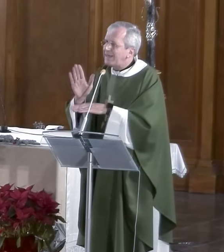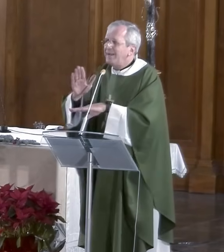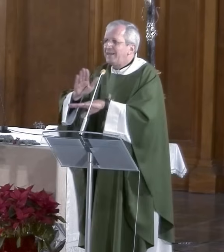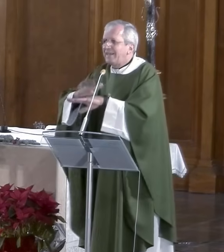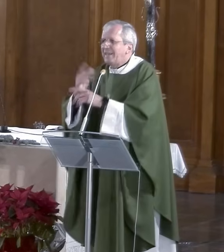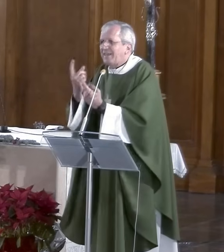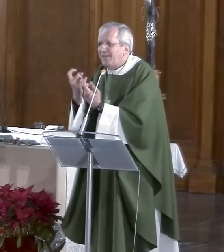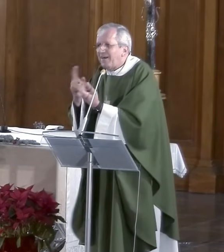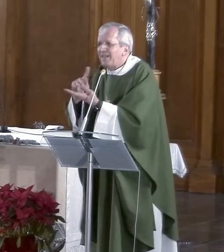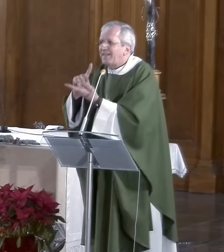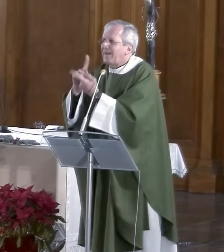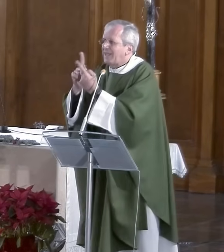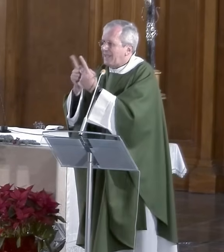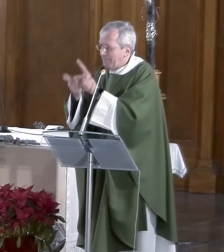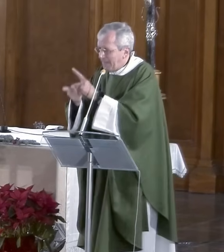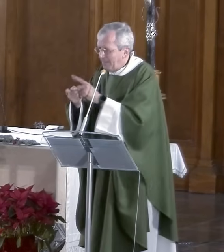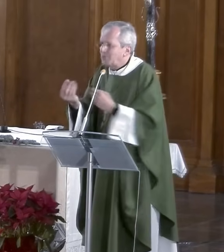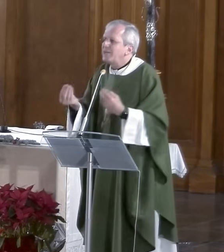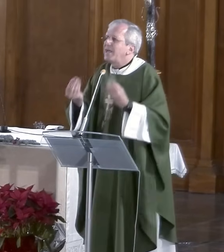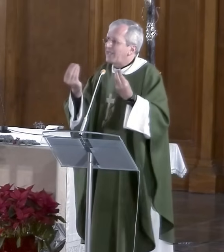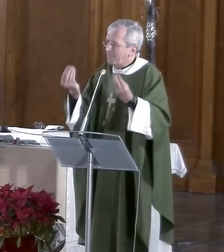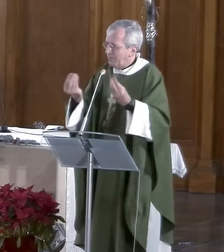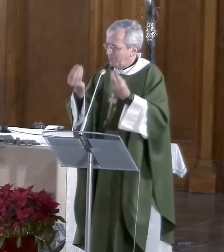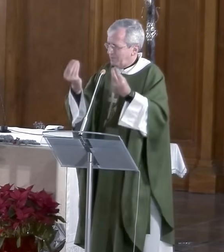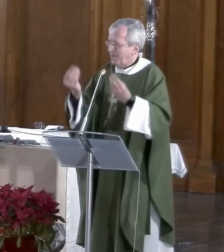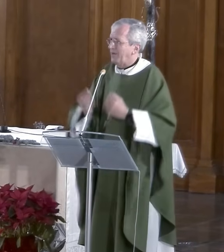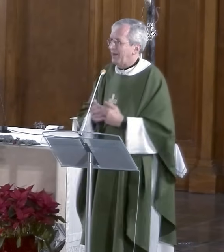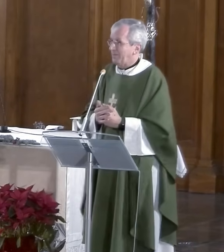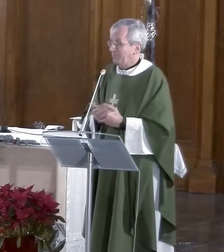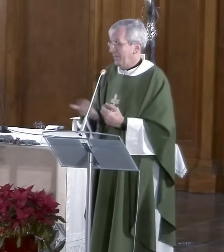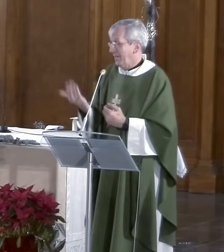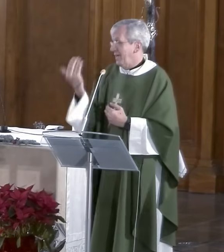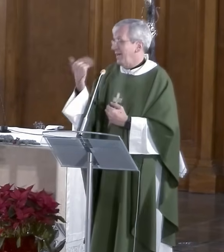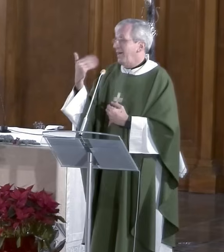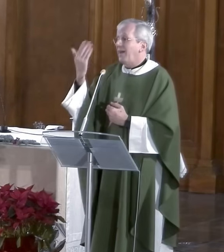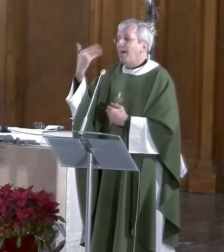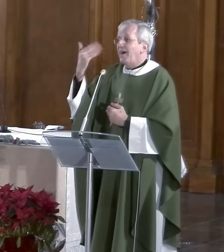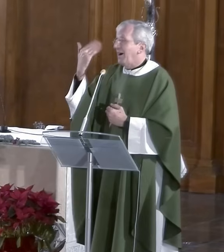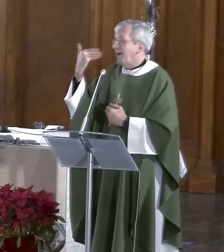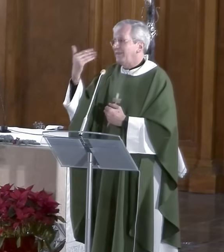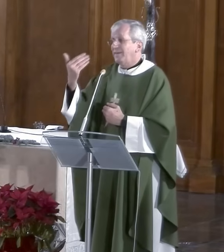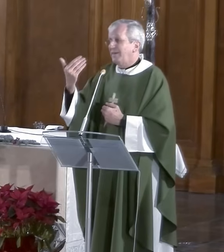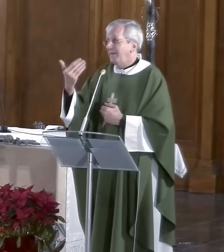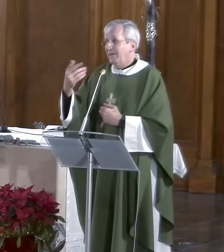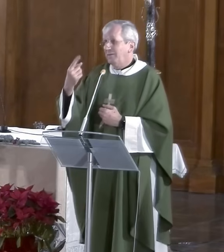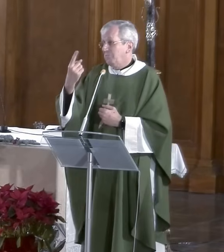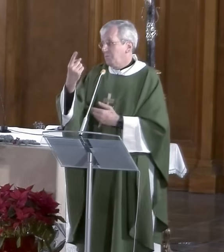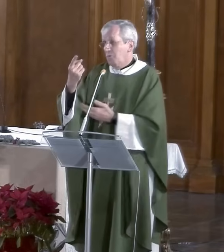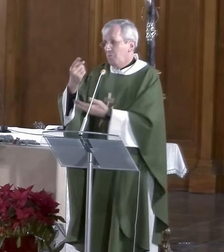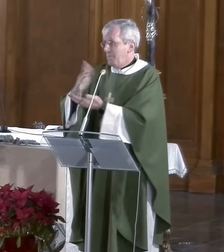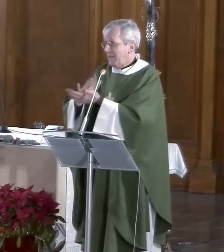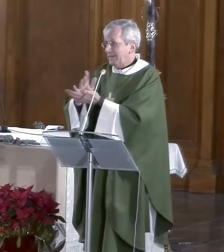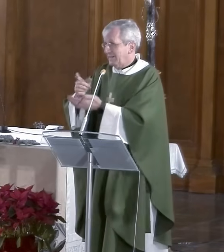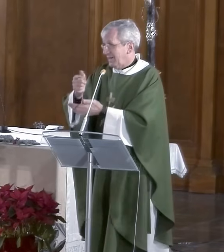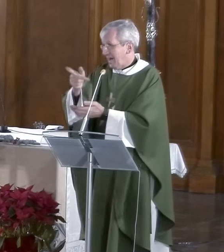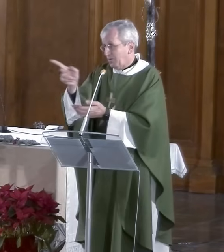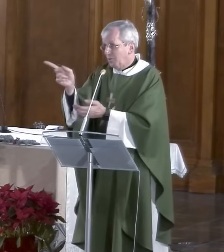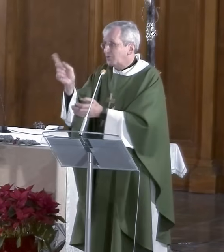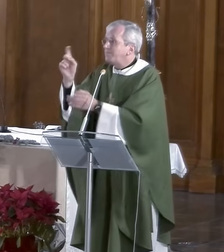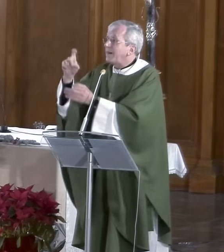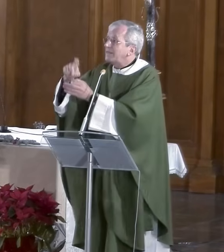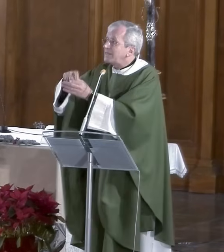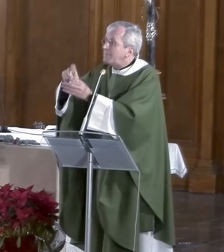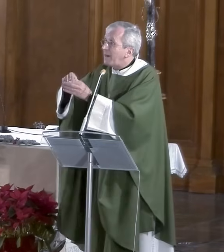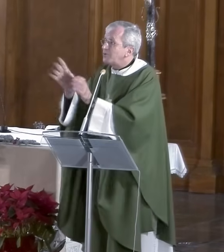muestra qué hace falta que cambiemos, en qué podemos mejorar. Hace un mes,